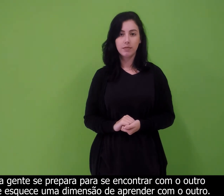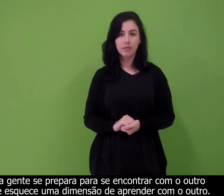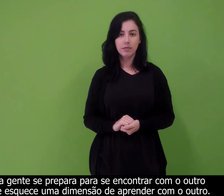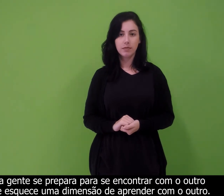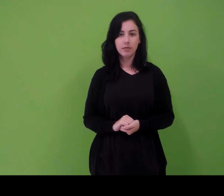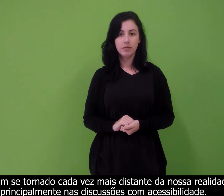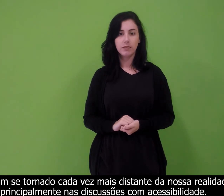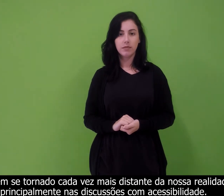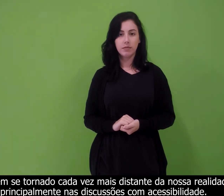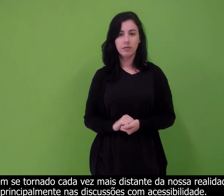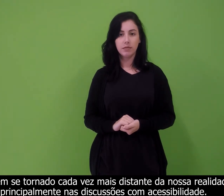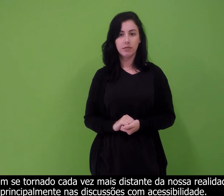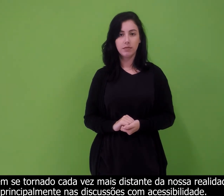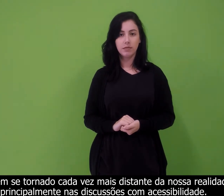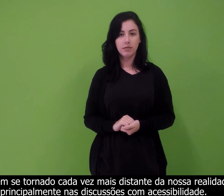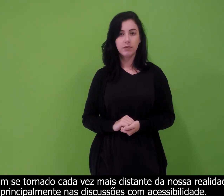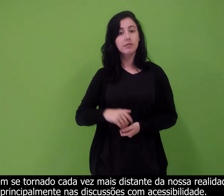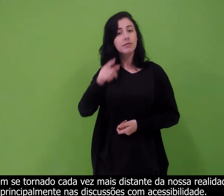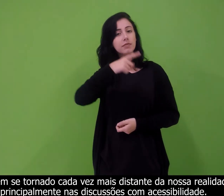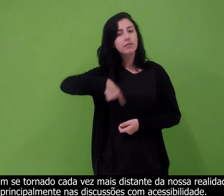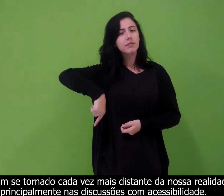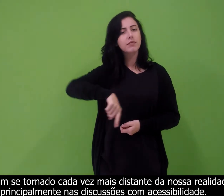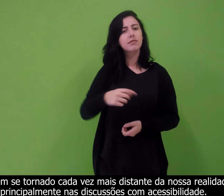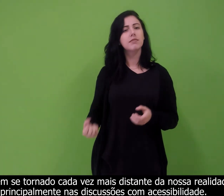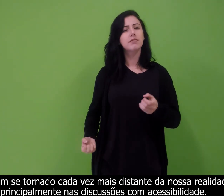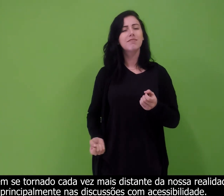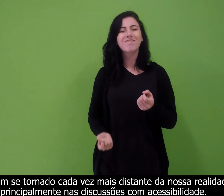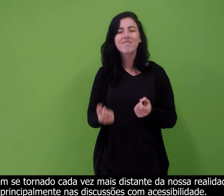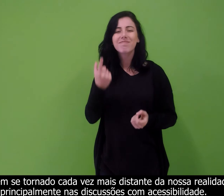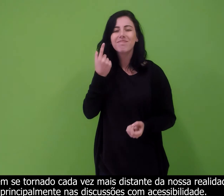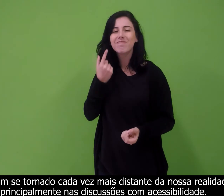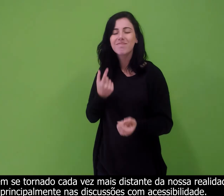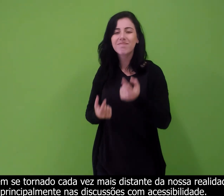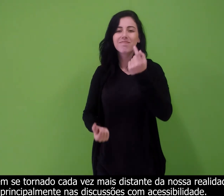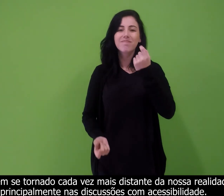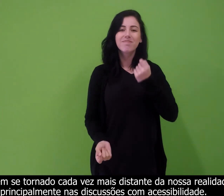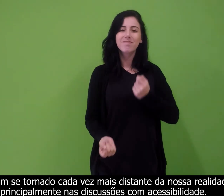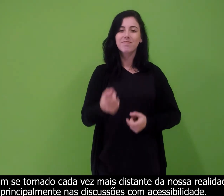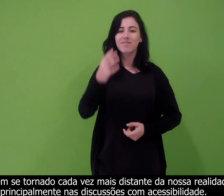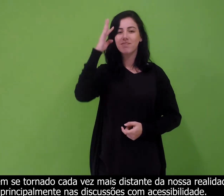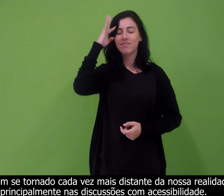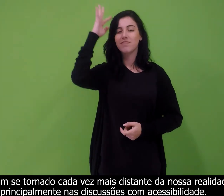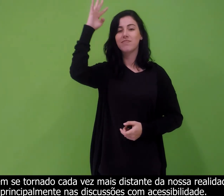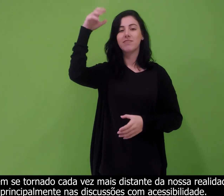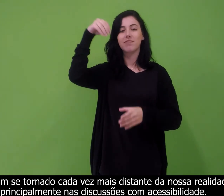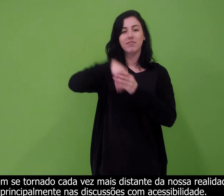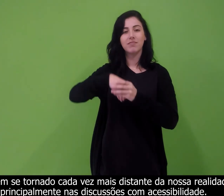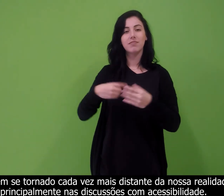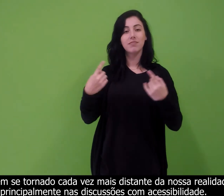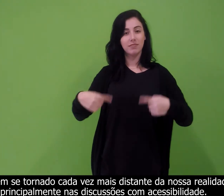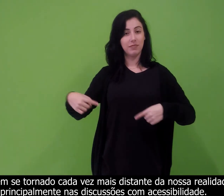outro. E isso tem se tornado cada vez mais distante da nossa realidade, principalmente nas discussões com